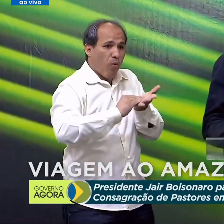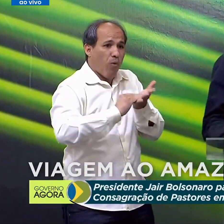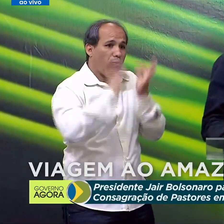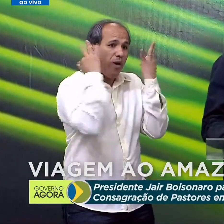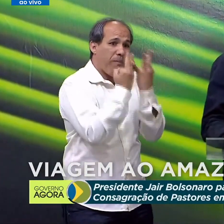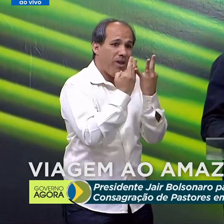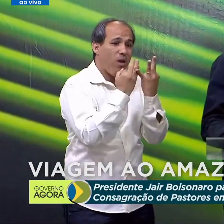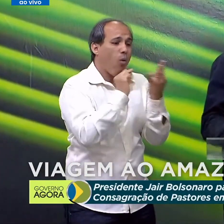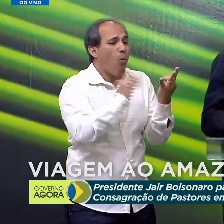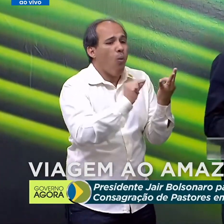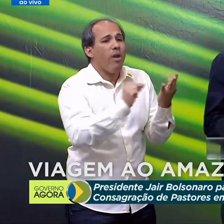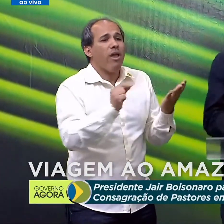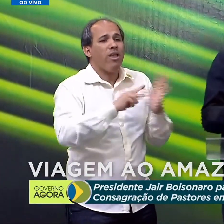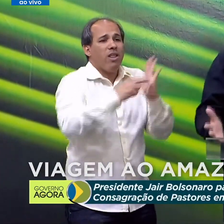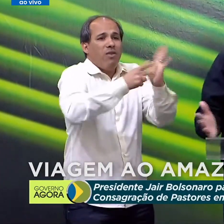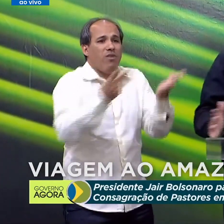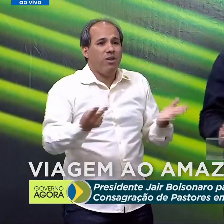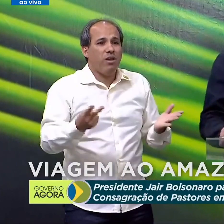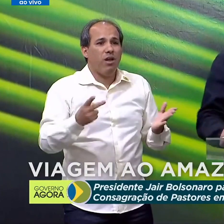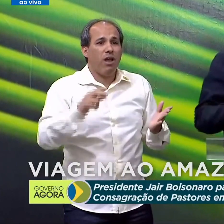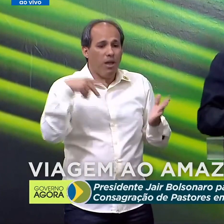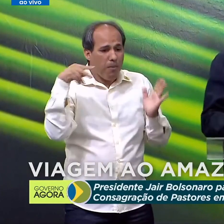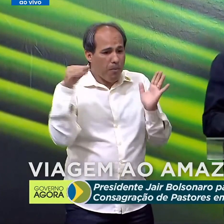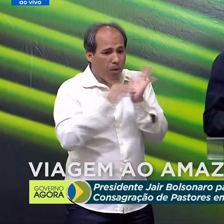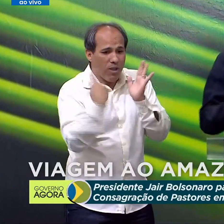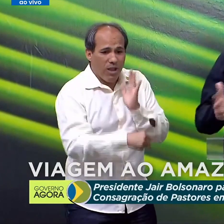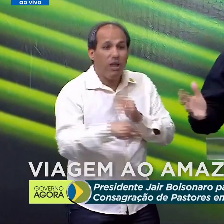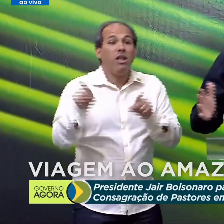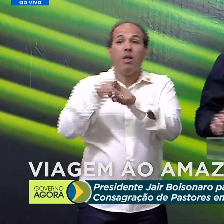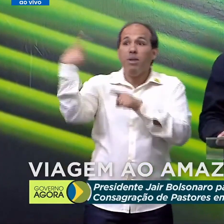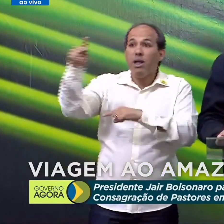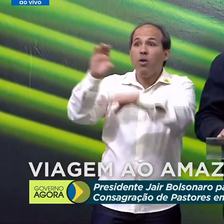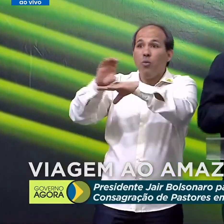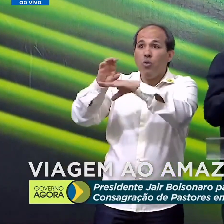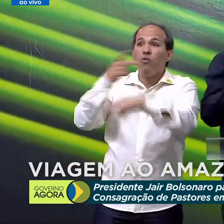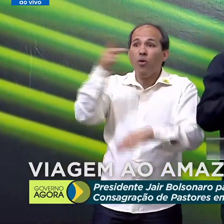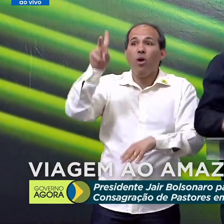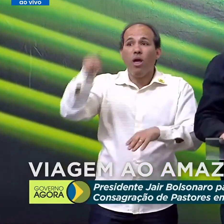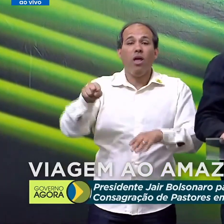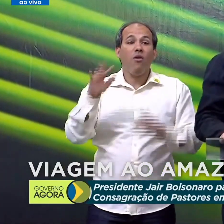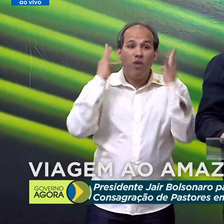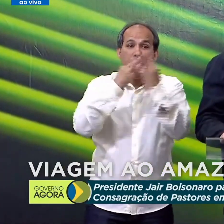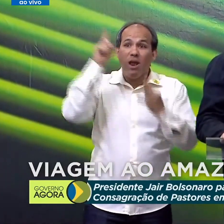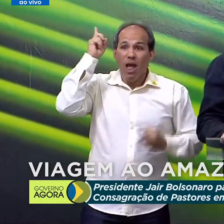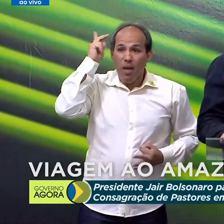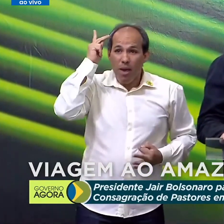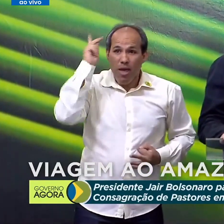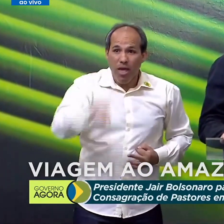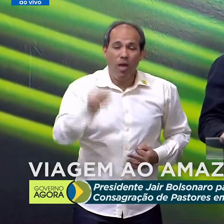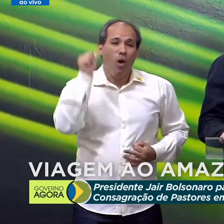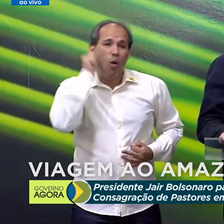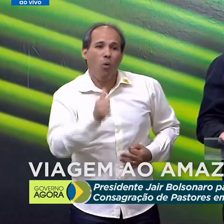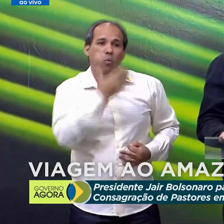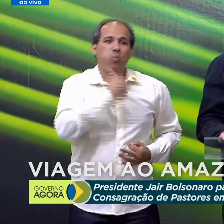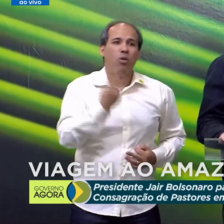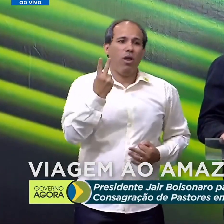à Bíblia. E está definida na Constituição também, na Constituição diz que é homem e mulher. Se eu não me engano, o artigo 236.